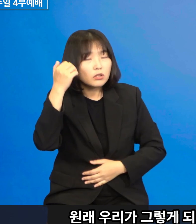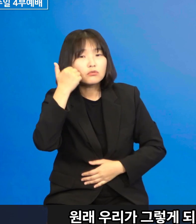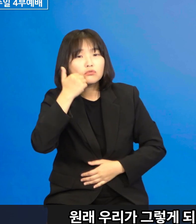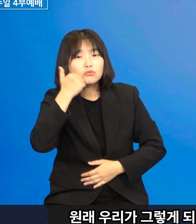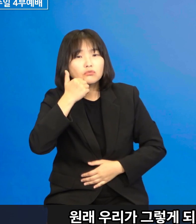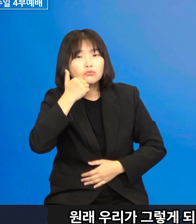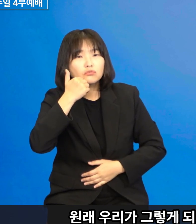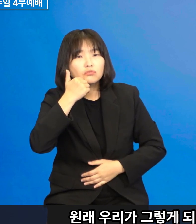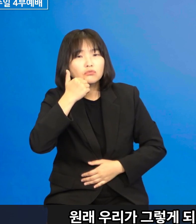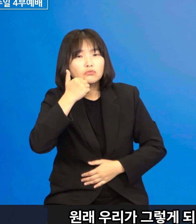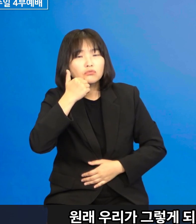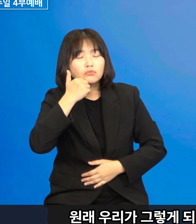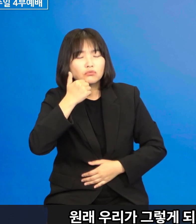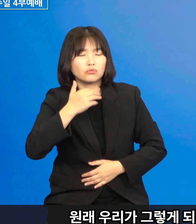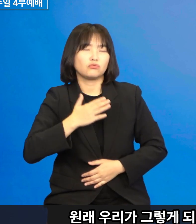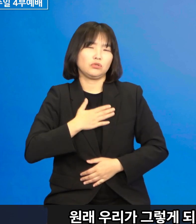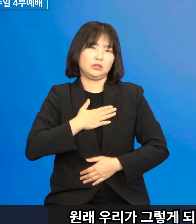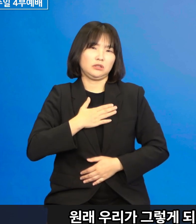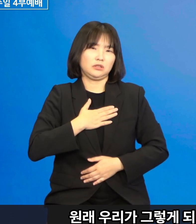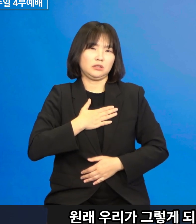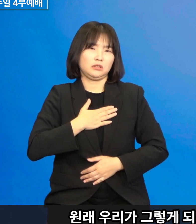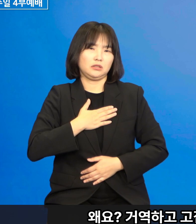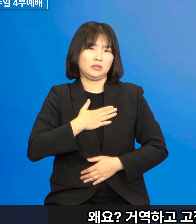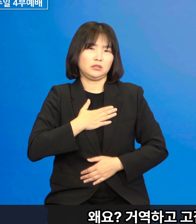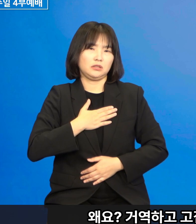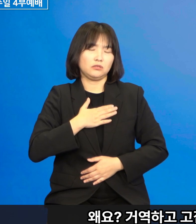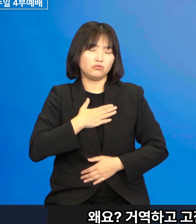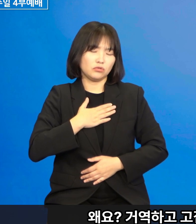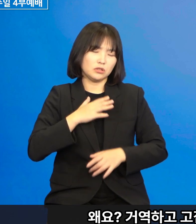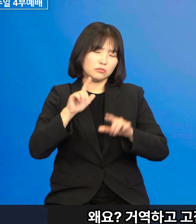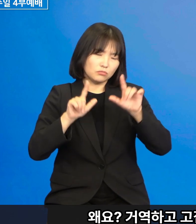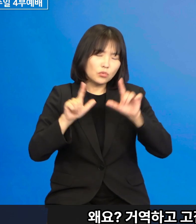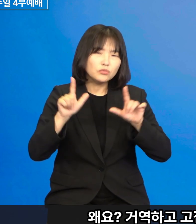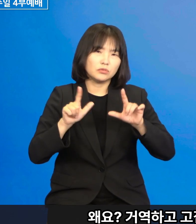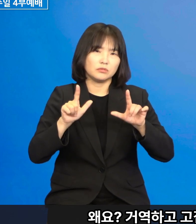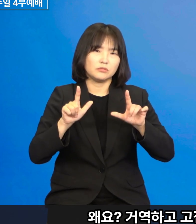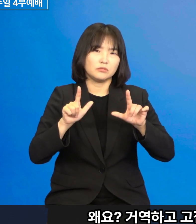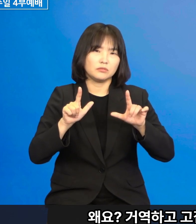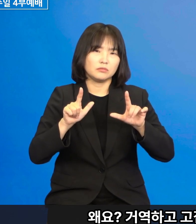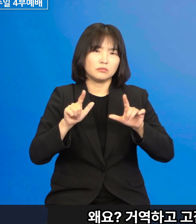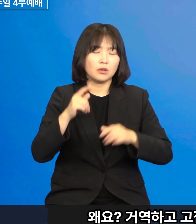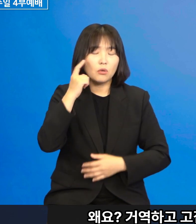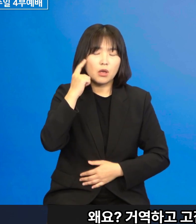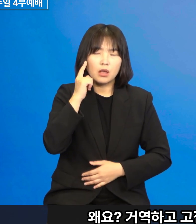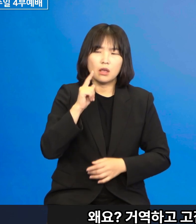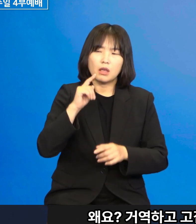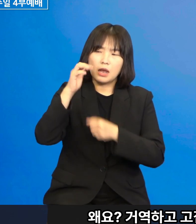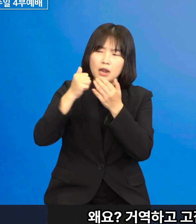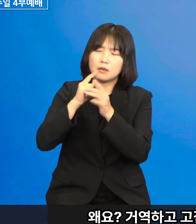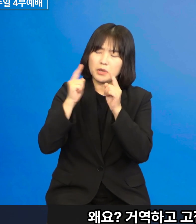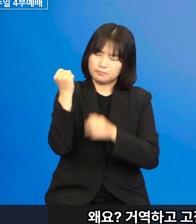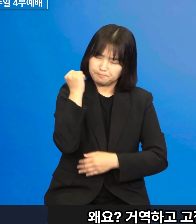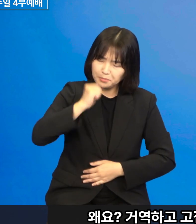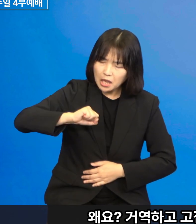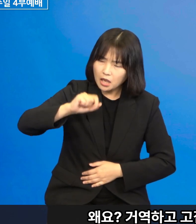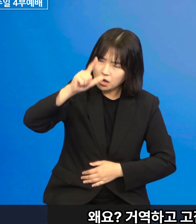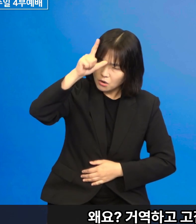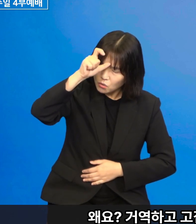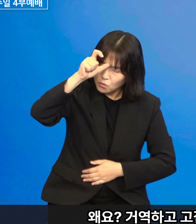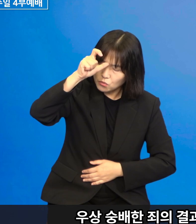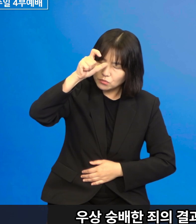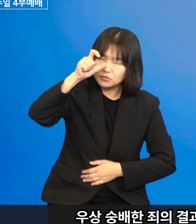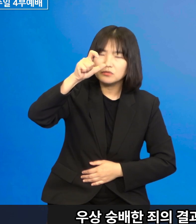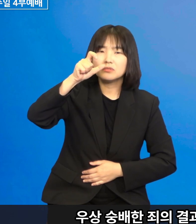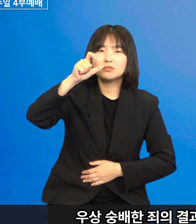원래 우리가 그렇게 되었어야 될 모습이라는 겁니다. 왜요? 거역하고 고집스럽게 완악한